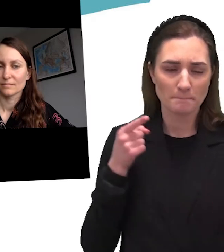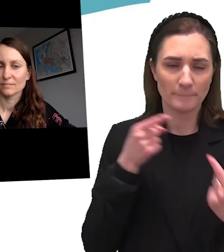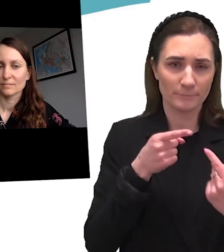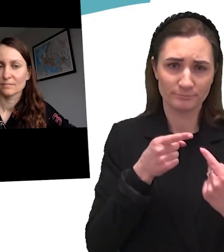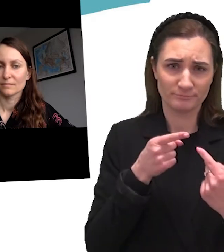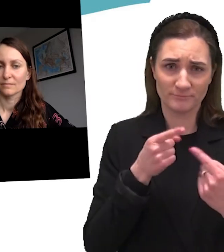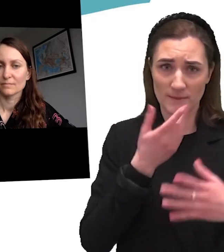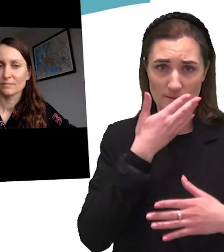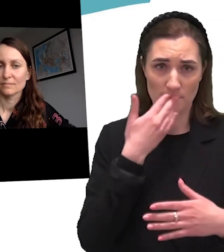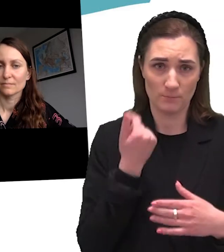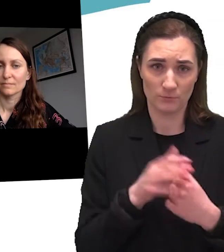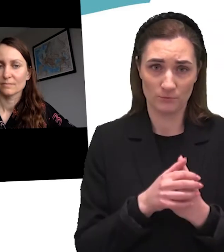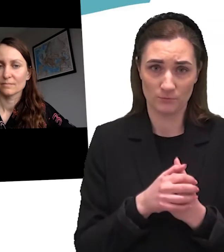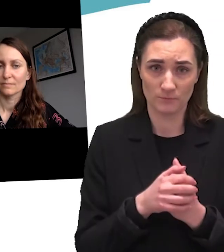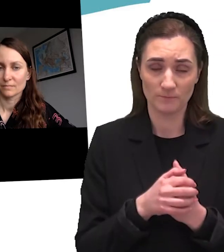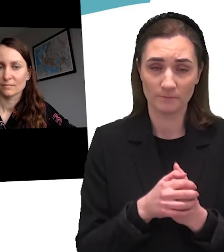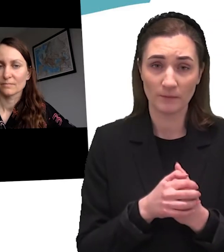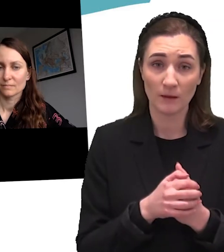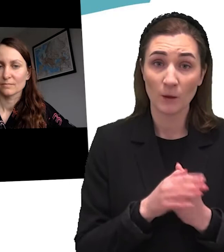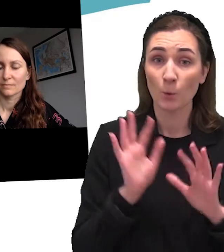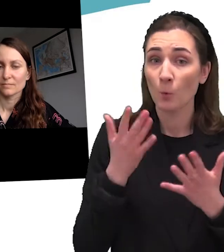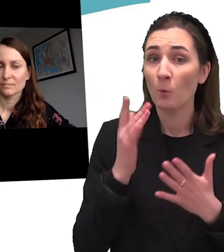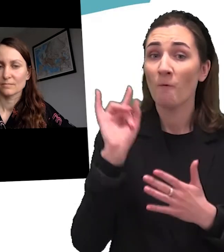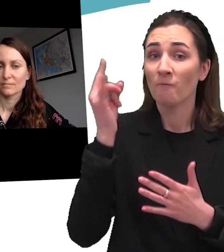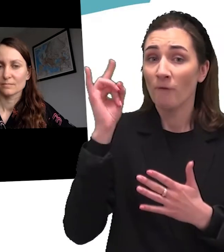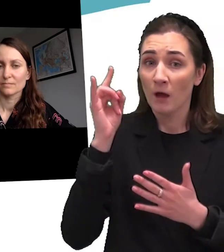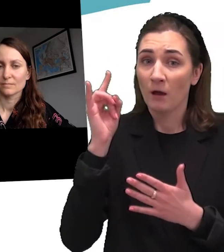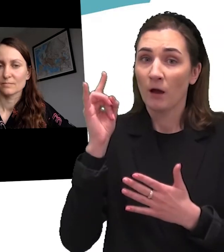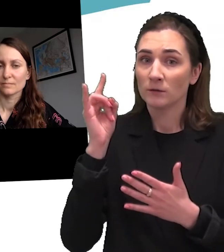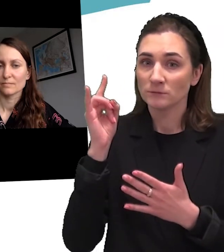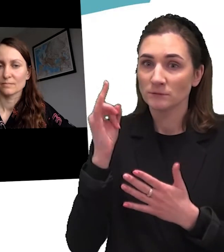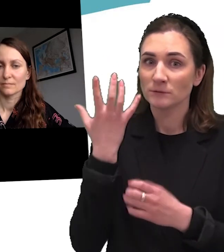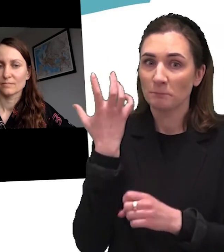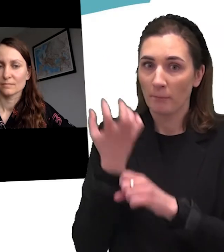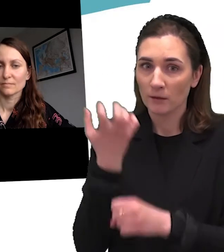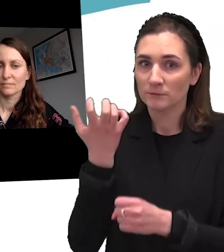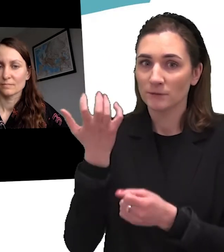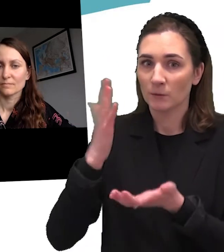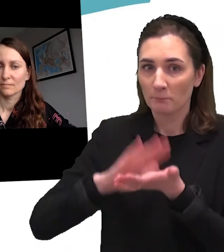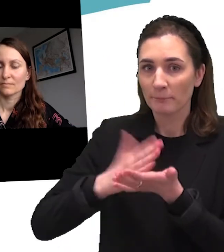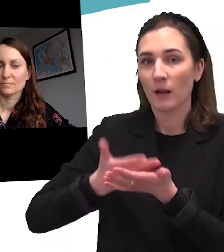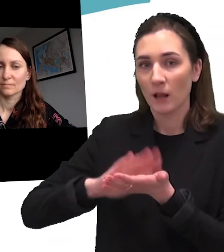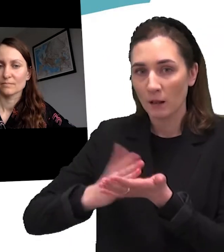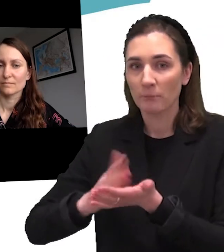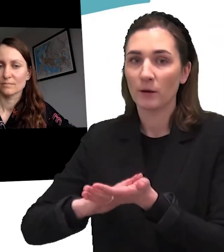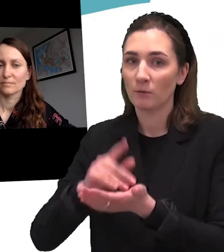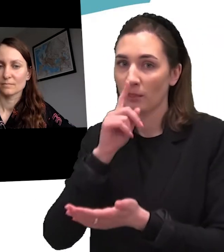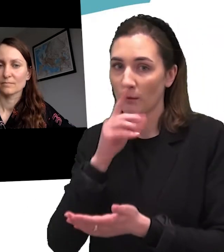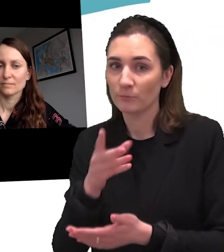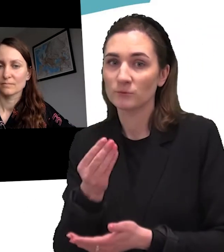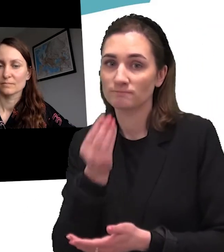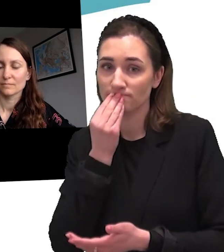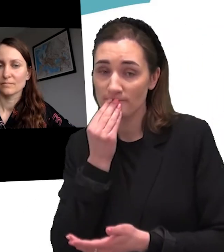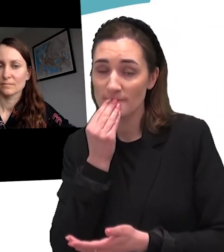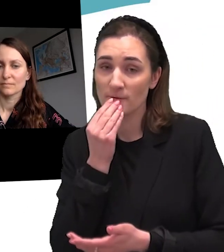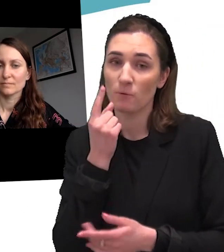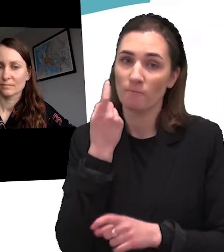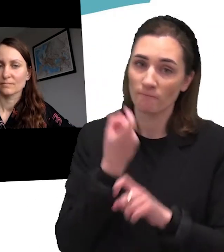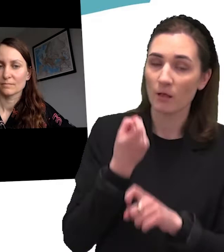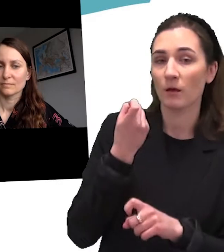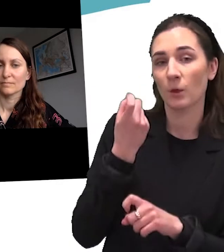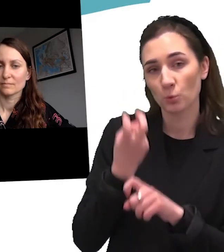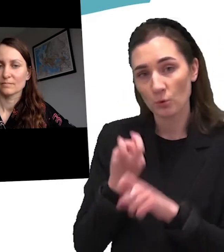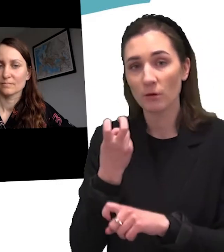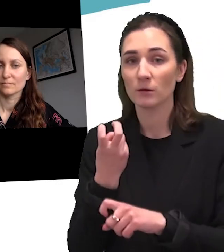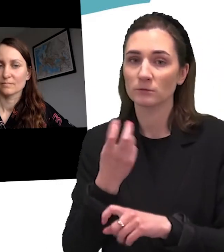Bet kad to nesukurti didelio pasipriešinimo. Tai jeigu vaikas blynus valgys nebe 5 kartus per savaitę, o